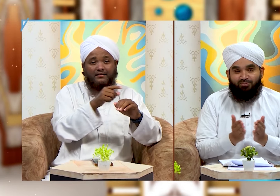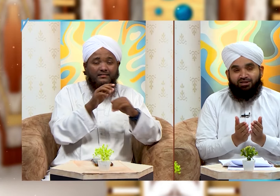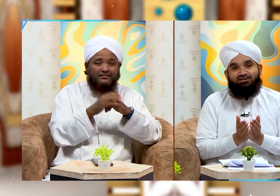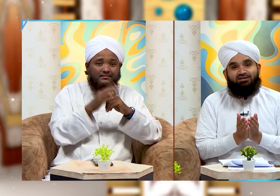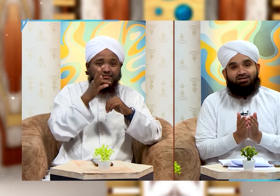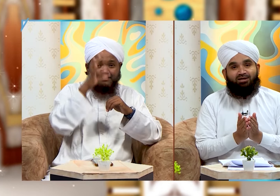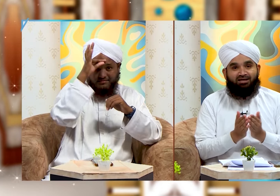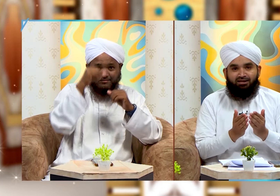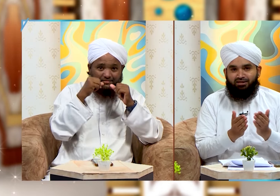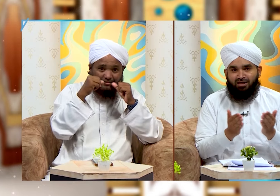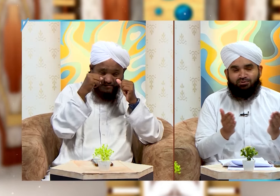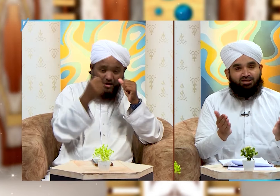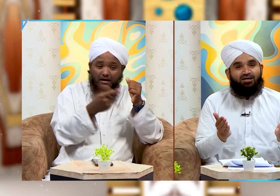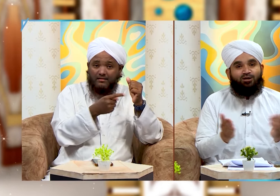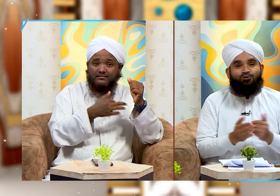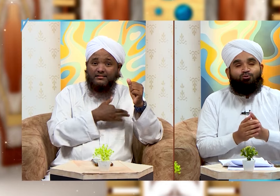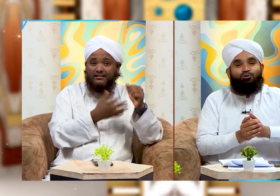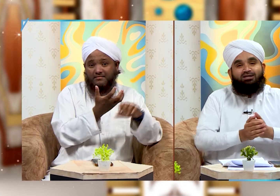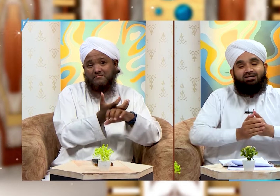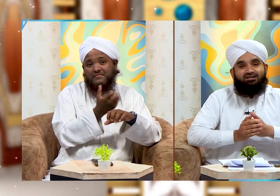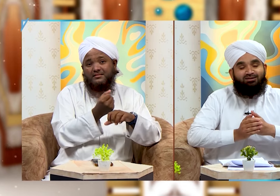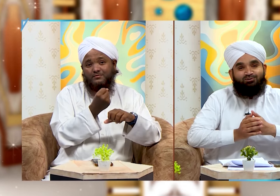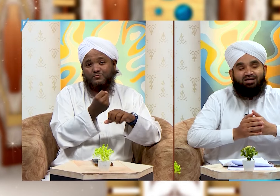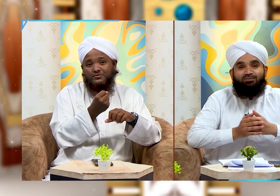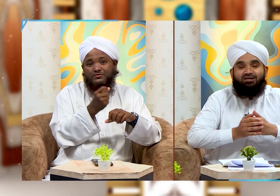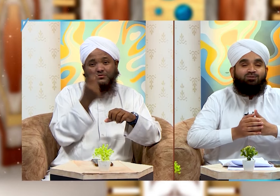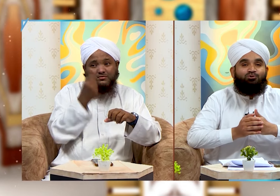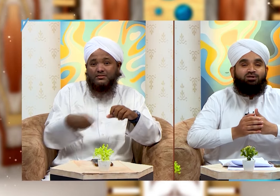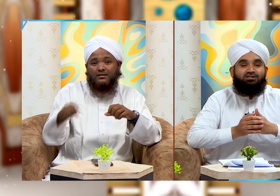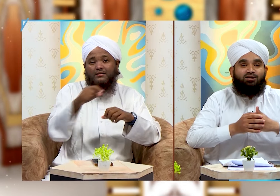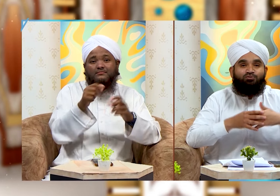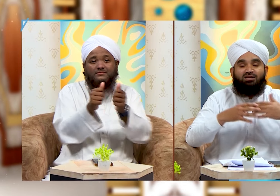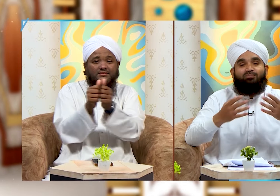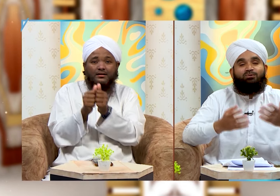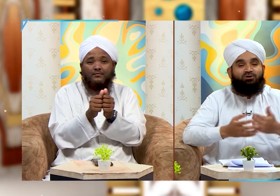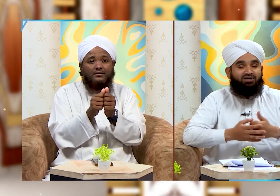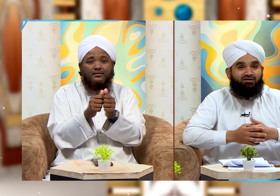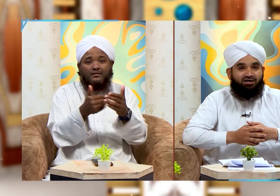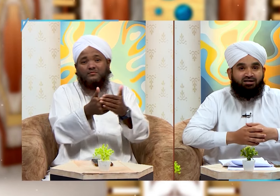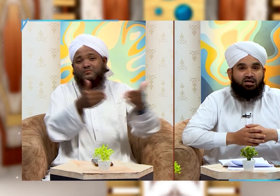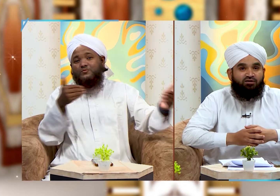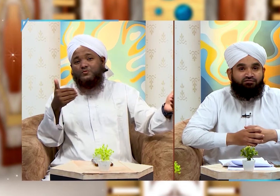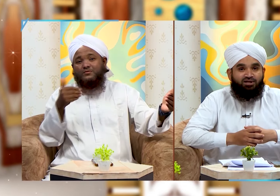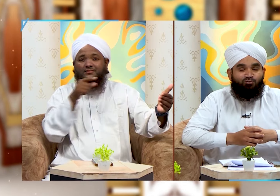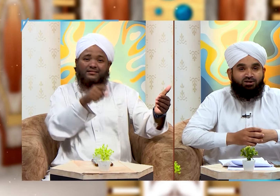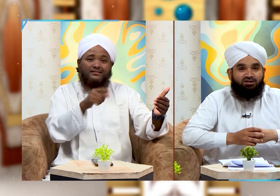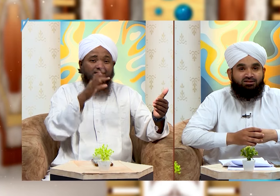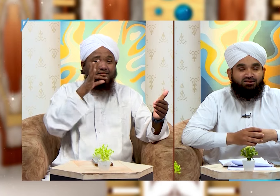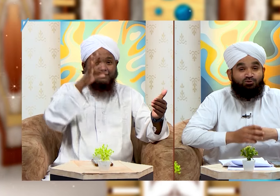آپ کے ادگرد جمع ہے یہ آپ سے دور ہٹ جاتے تو صحابہ اکرام حضور علیہ السلام پر پروانہ وار فدا ہوا کرتے تھے